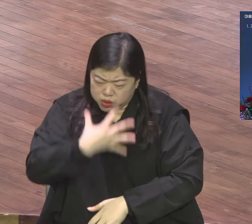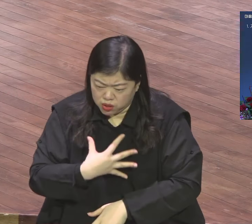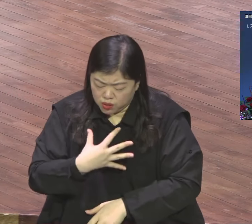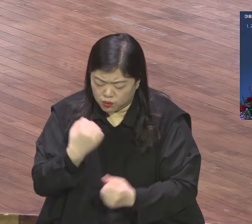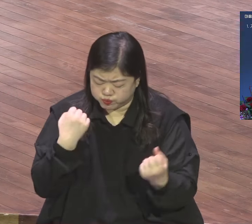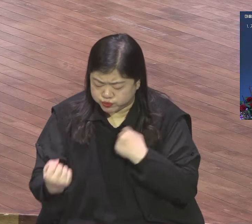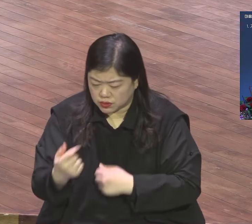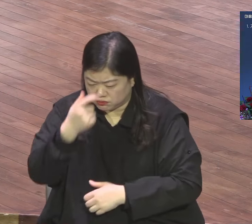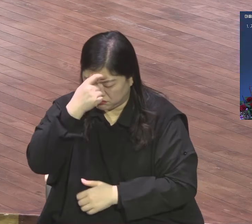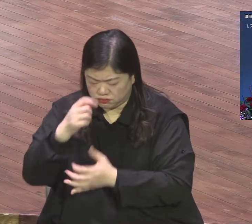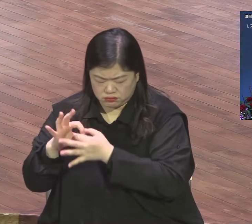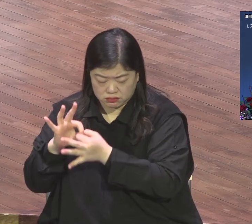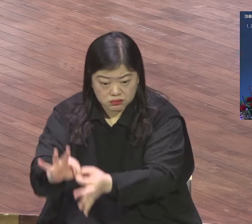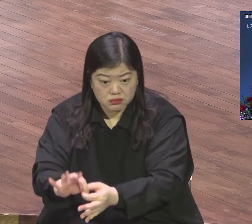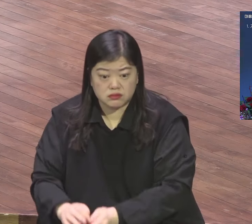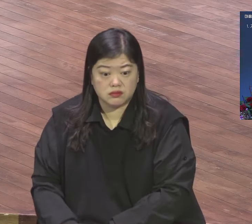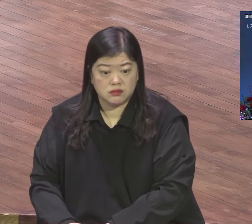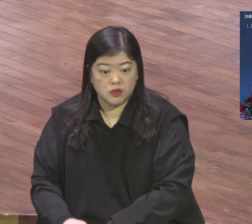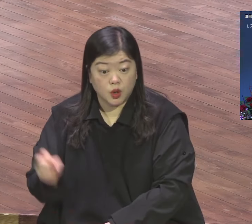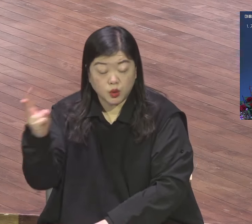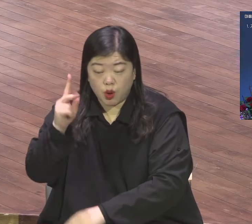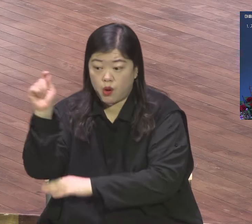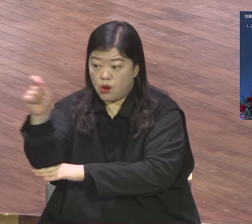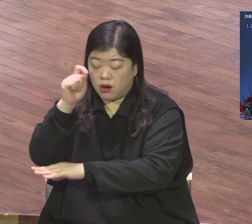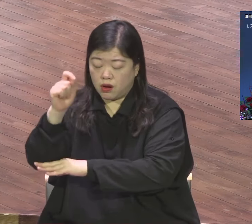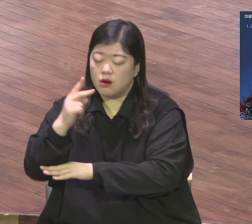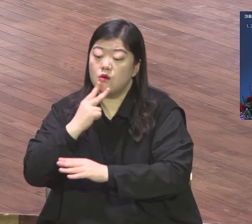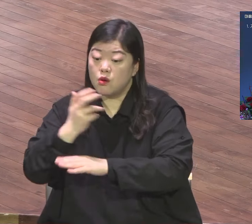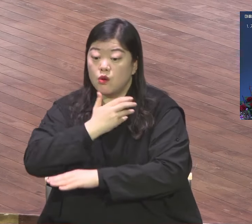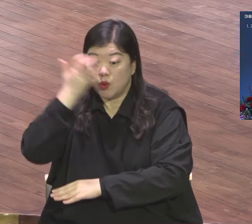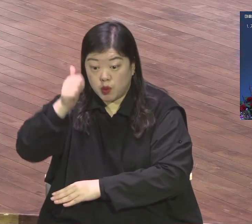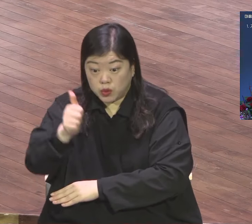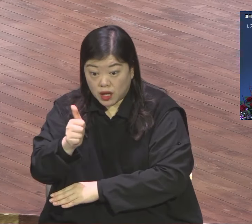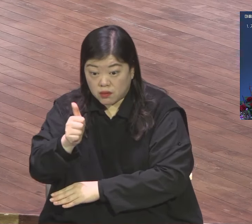있으니까 왕의 꿈을 해몽할 수 있는 지혜를 주셨잖아요.